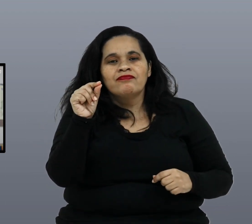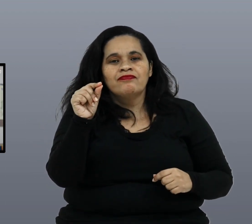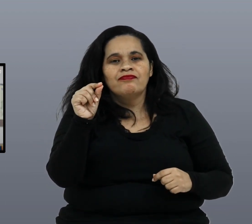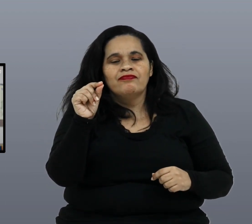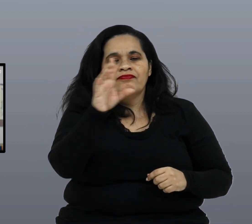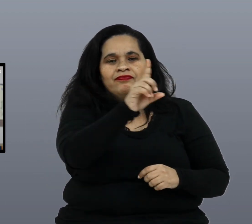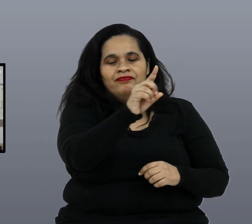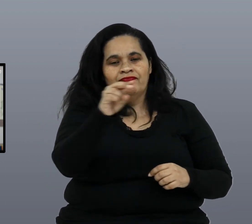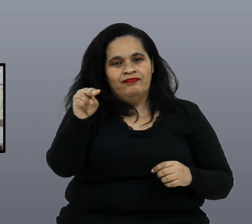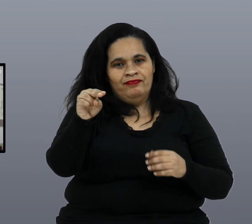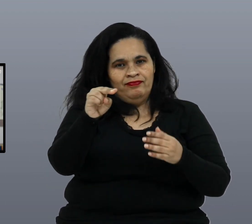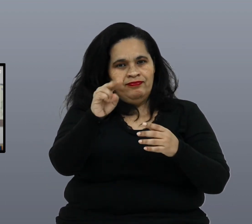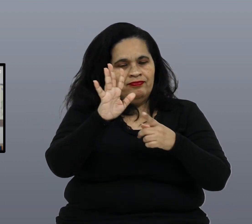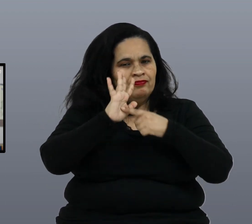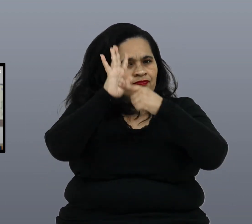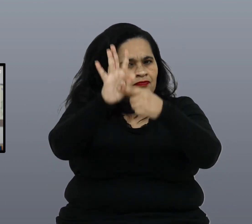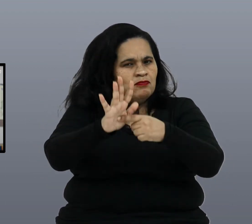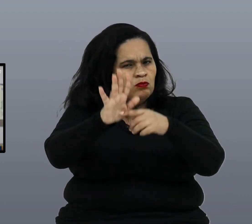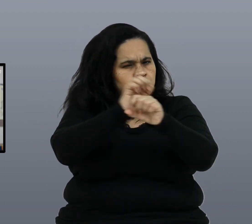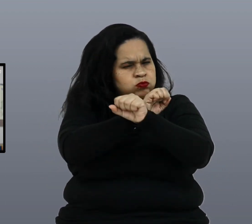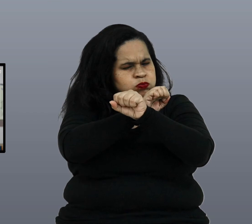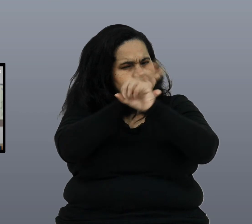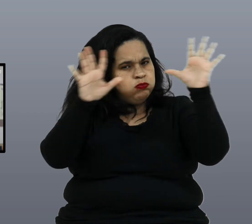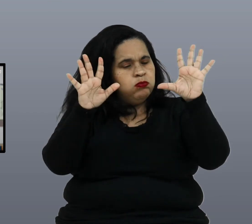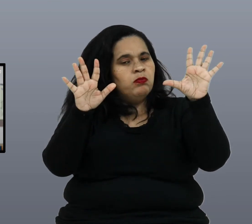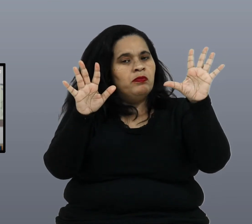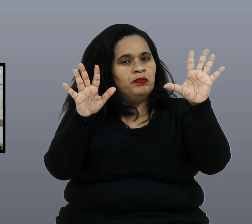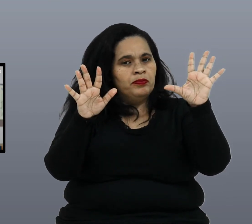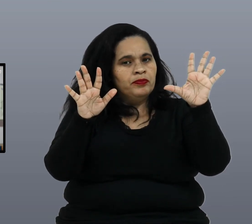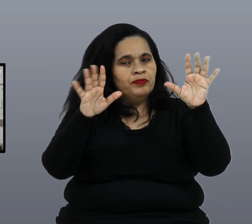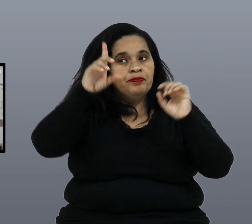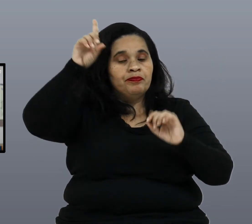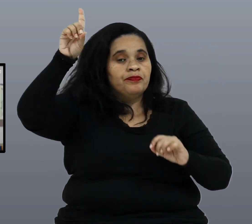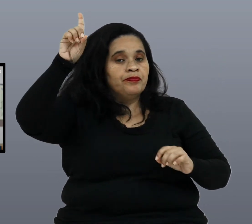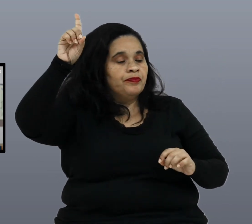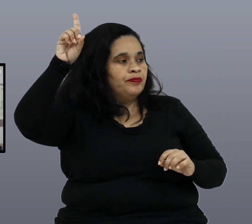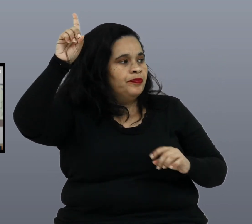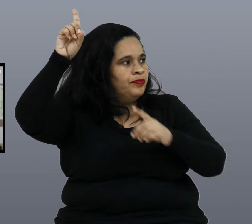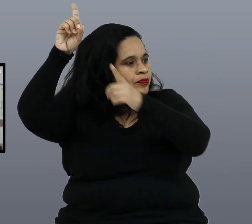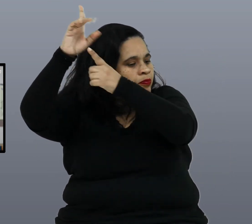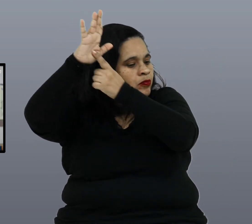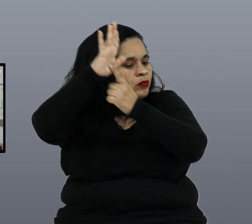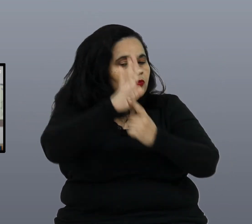Daniel, claramente assim, Daniel, olha, eu quero que você